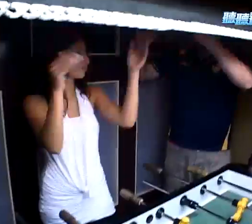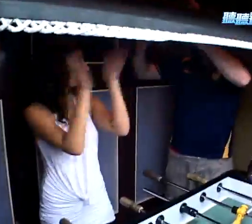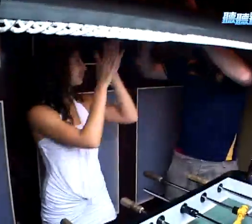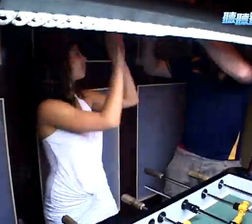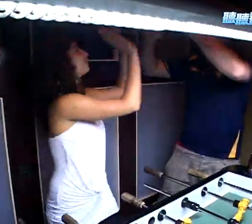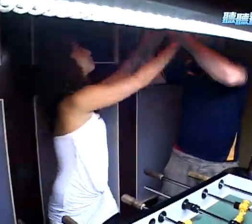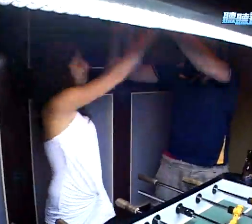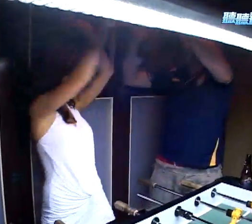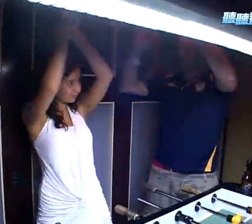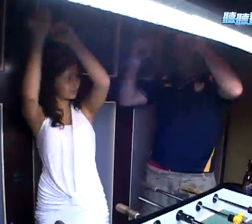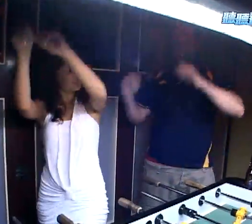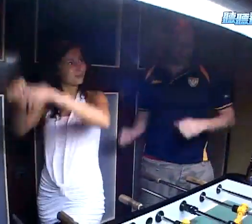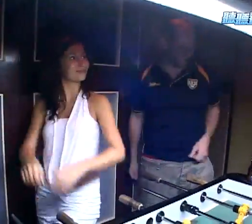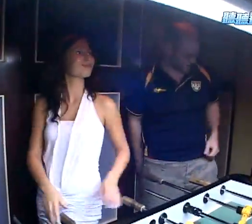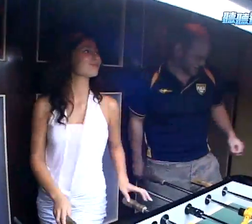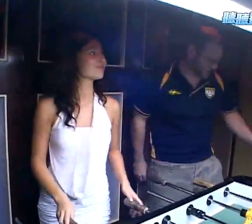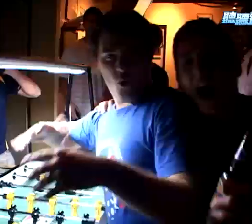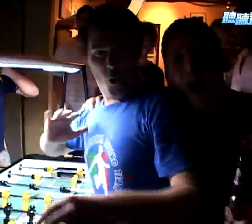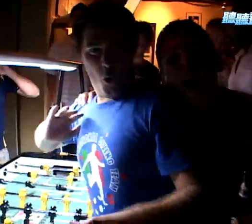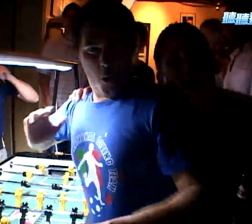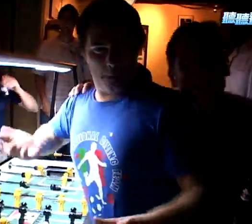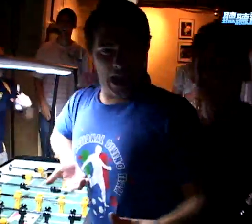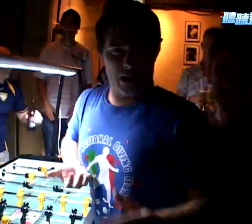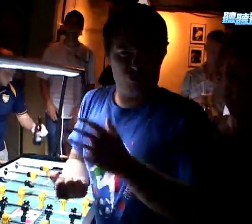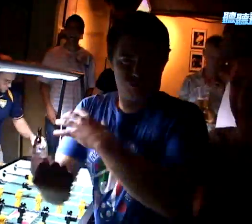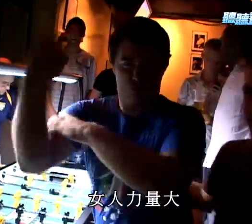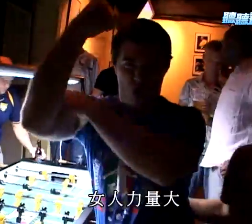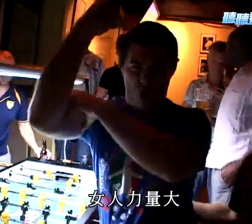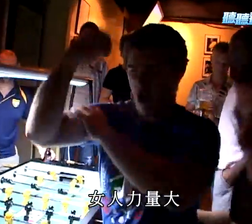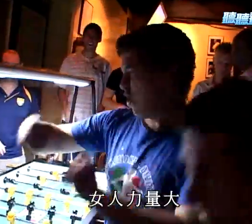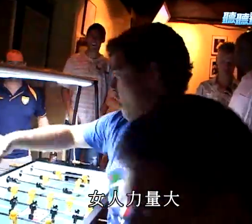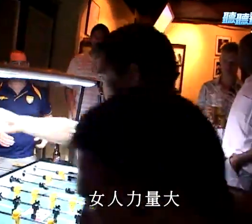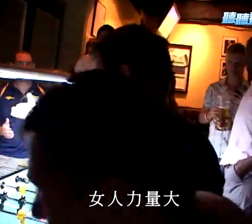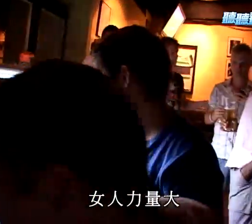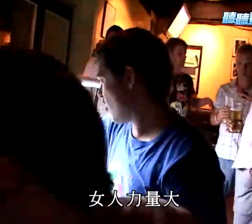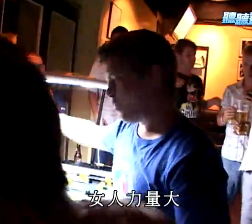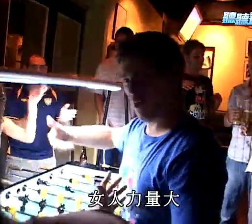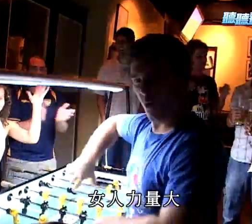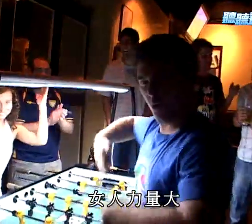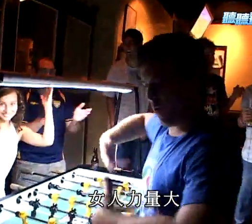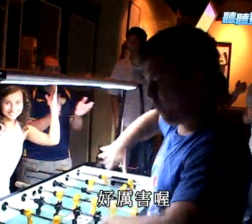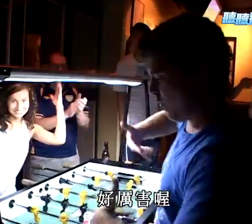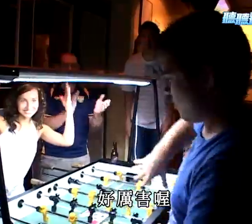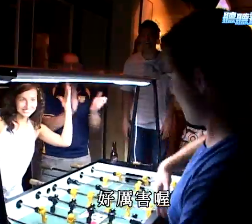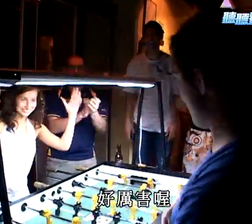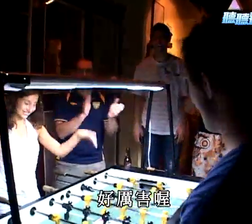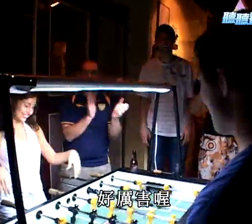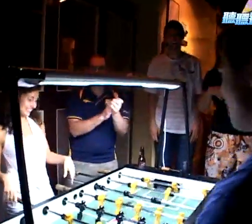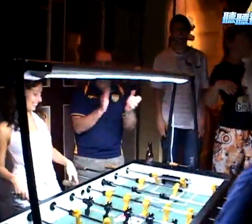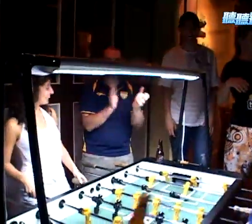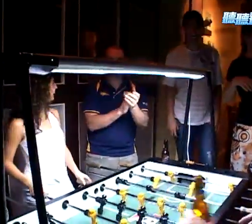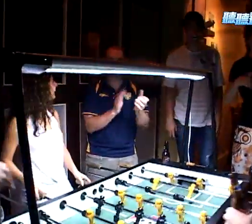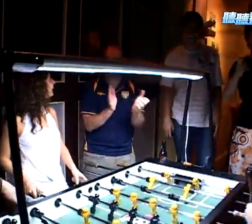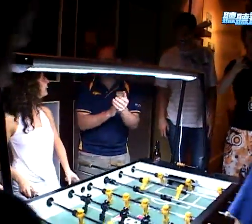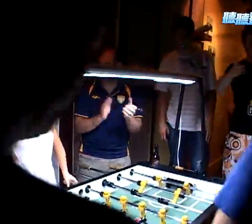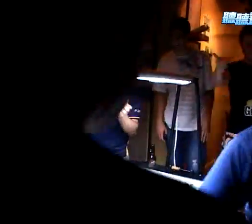了。 哦耶！女人力量大，好厉害哦！耶！哦，